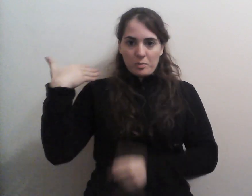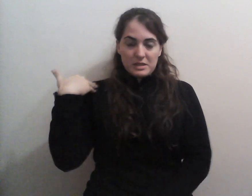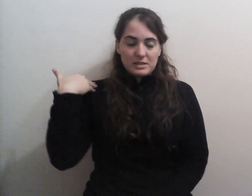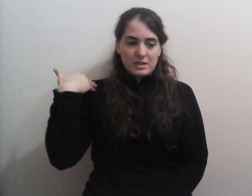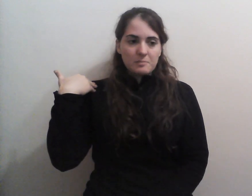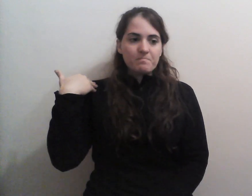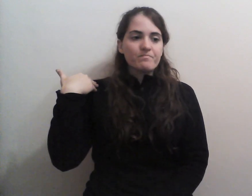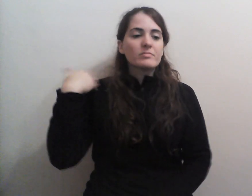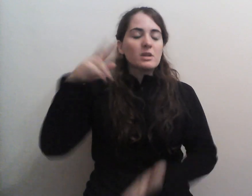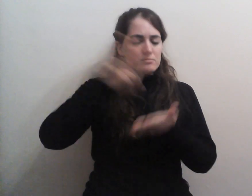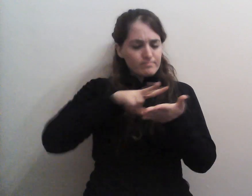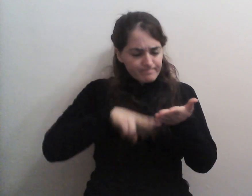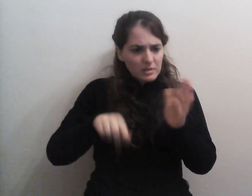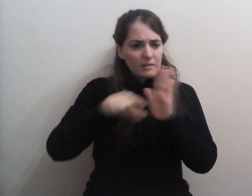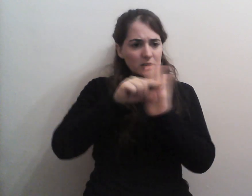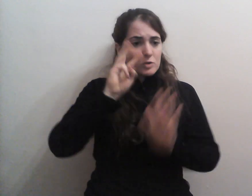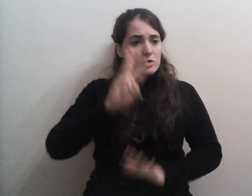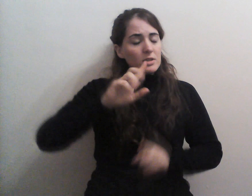bíblico y estudiar el pasaje en esta mañana.